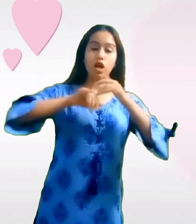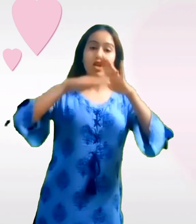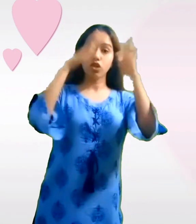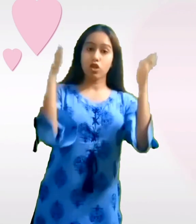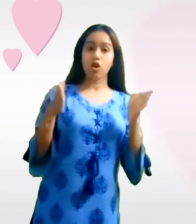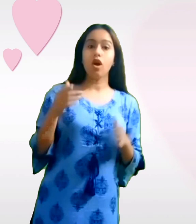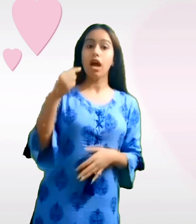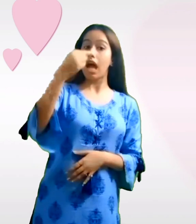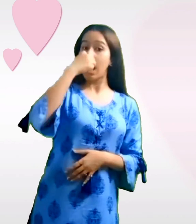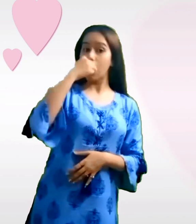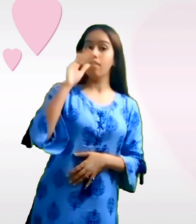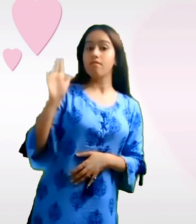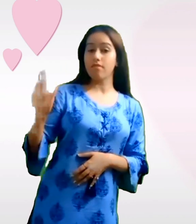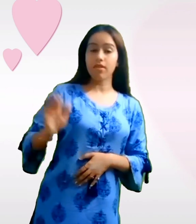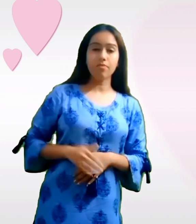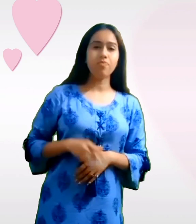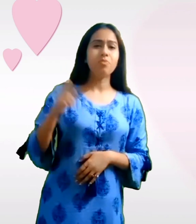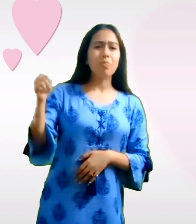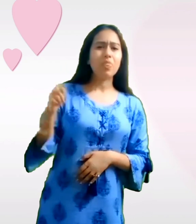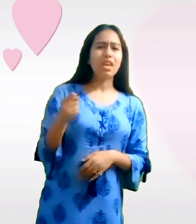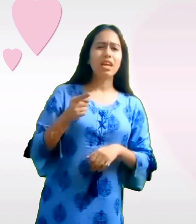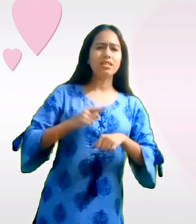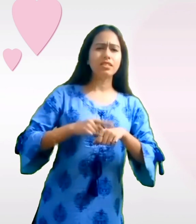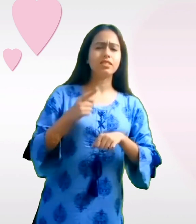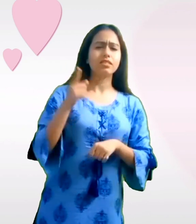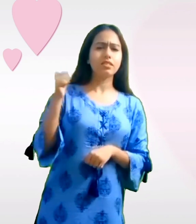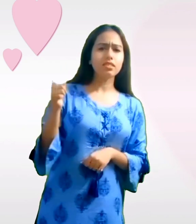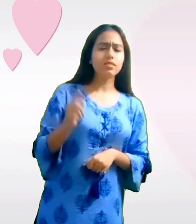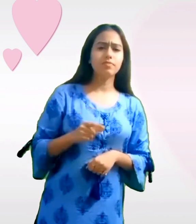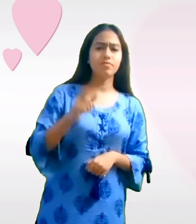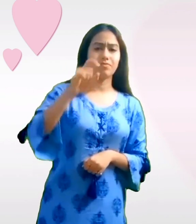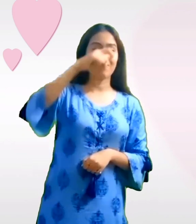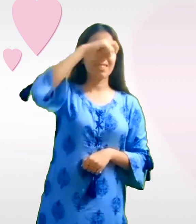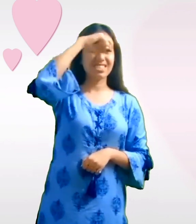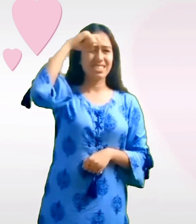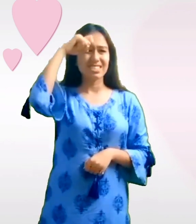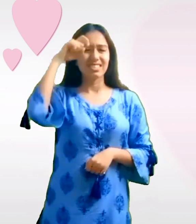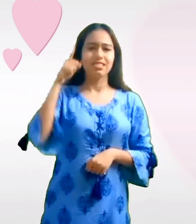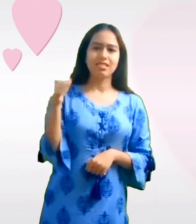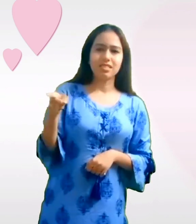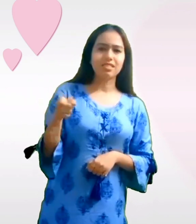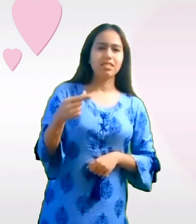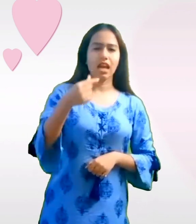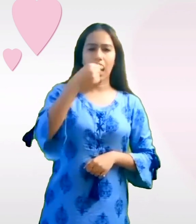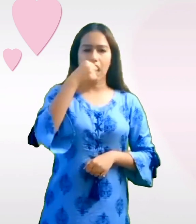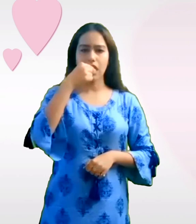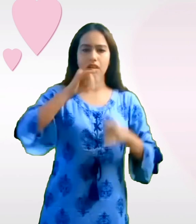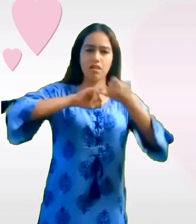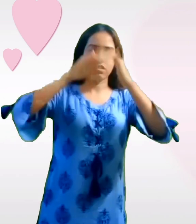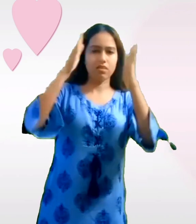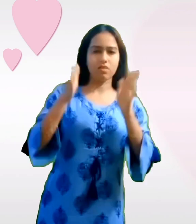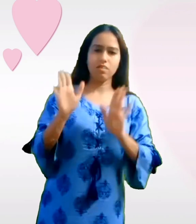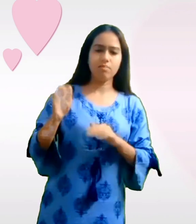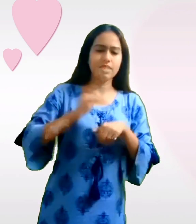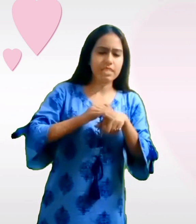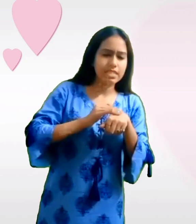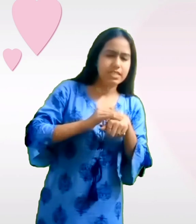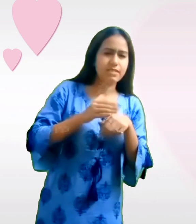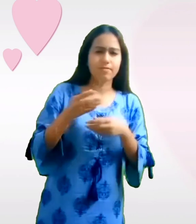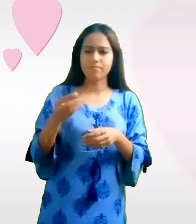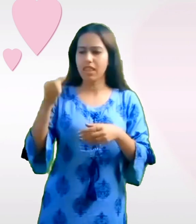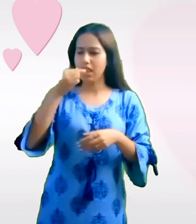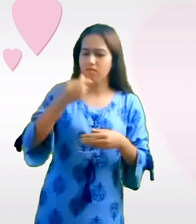मुझे भेजी है वो मेडिकल स्टोर चलाते हैं और उन्होंने बताया कि एक बार गर्मी की दोपहरियों में वो अपने मेडिकल स्टोर पर थे। उनका नौकर दवाइयाँ निकाल करके फटाफट दे रहा